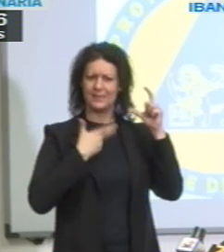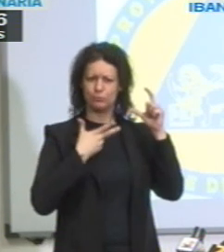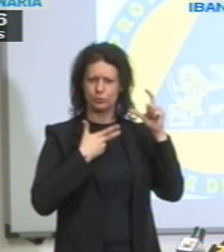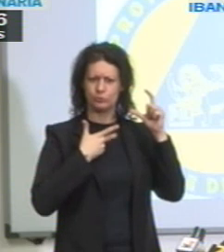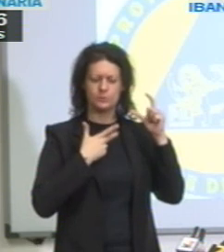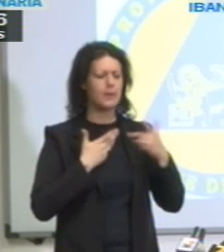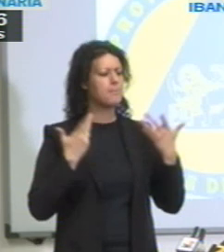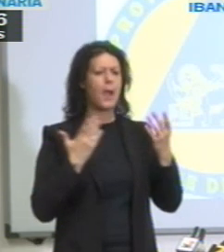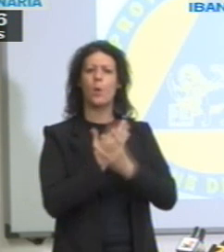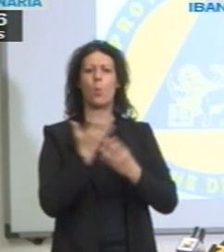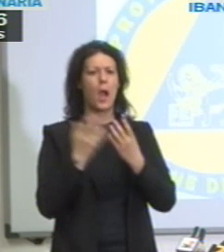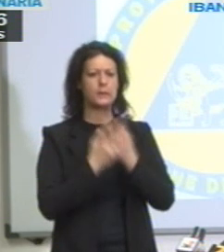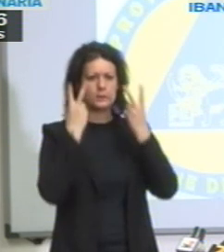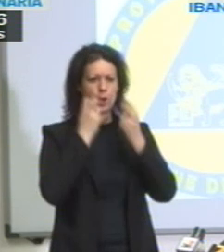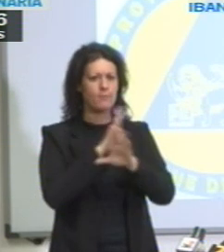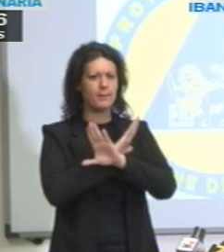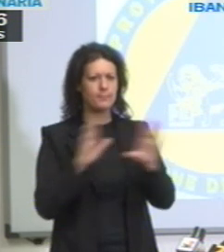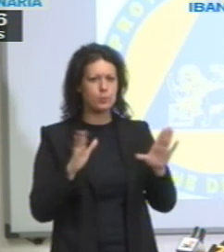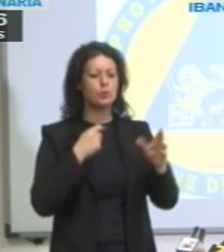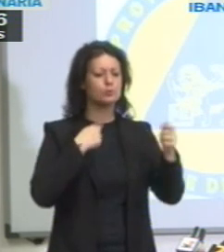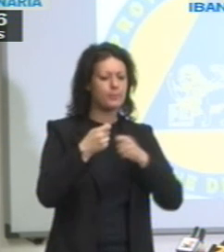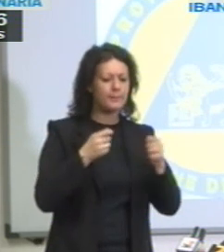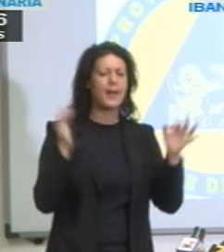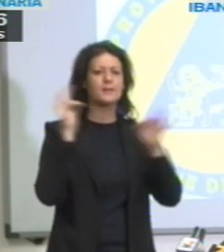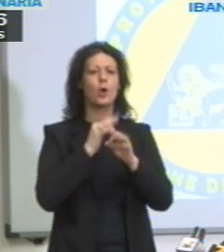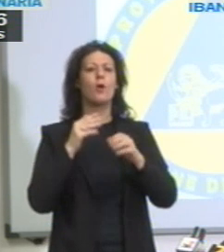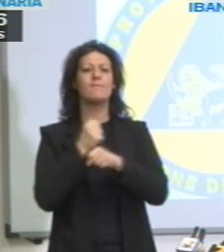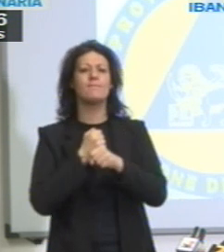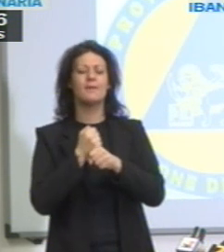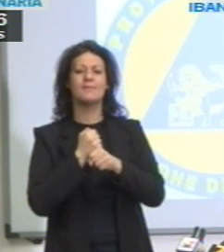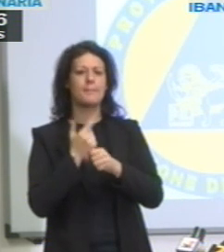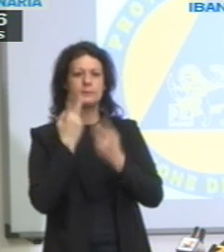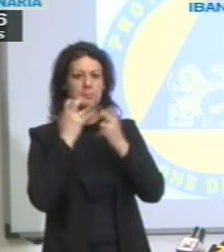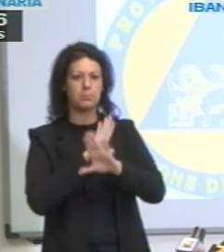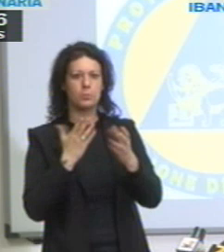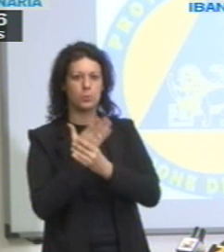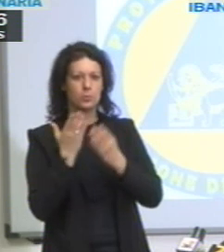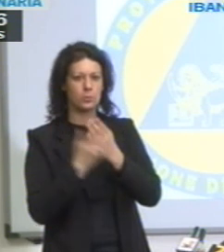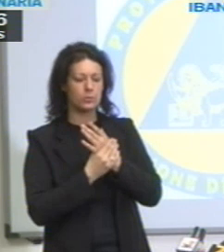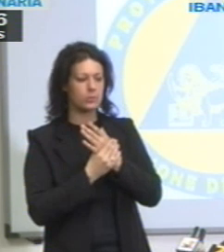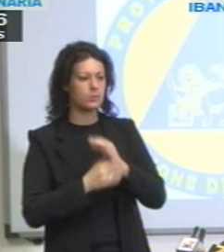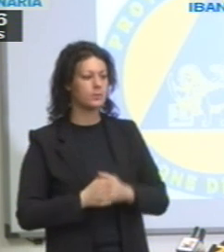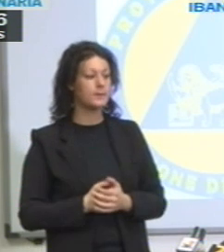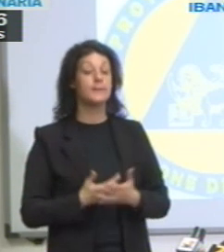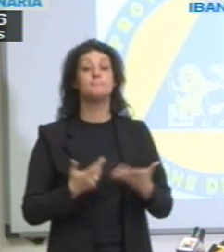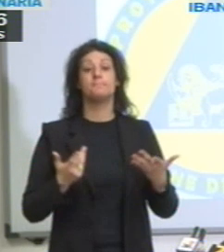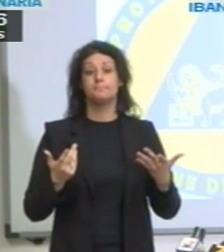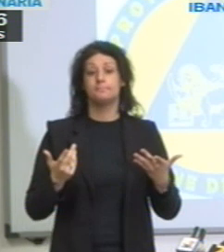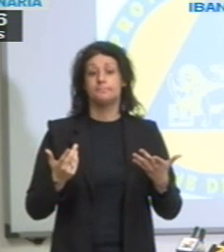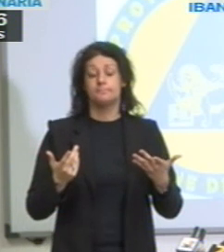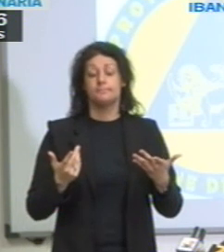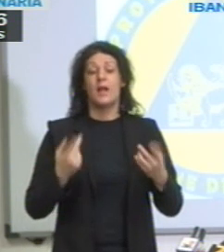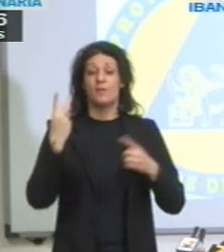nei supermercati né nelle farmacie. È un problema, tanto è vero che nelle ordinanze c'è scritto i guanti o